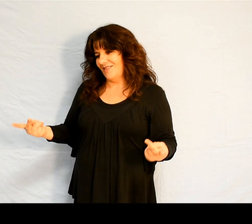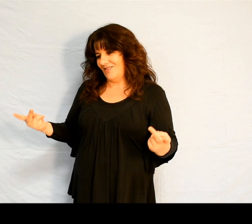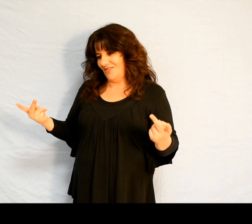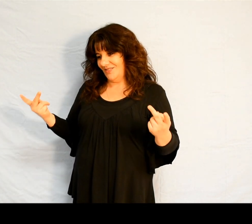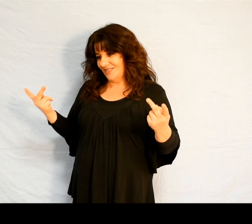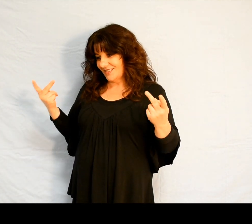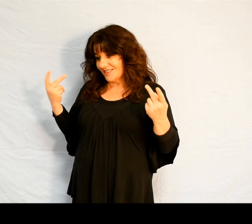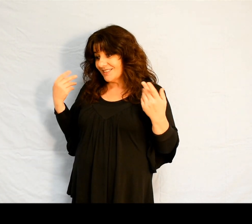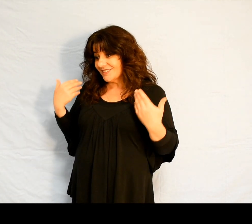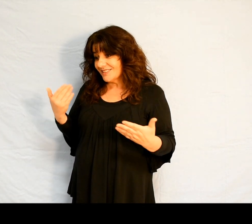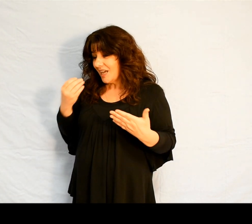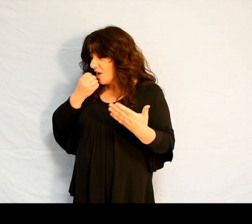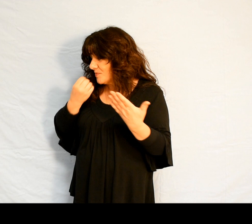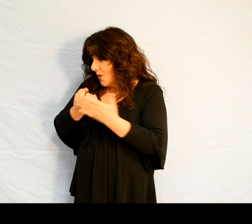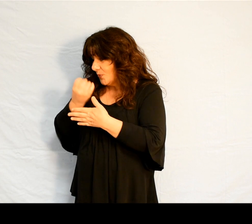grande joie pour tout le peuple.